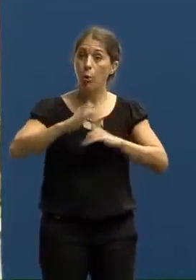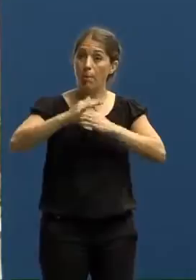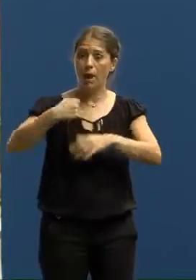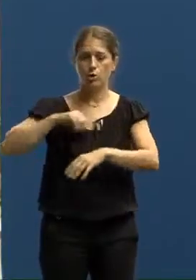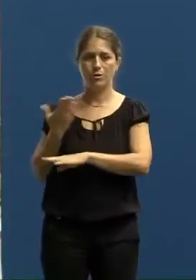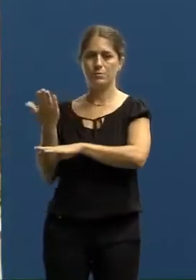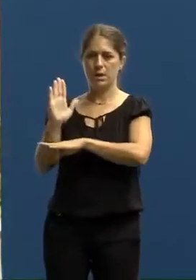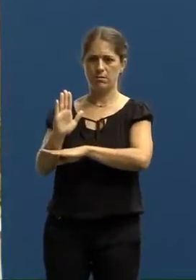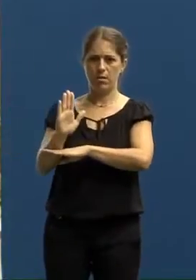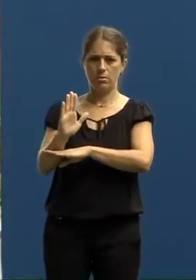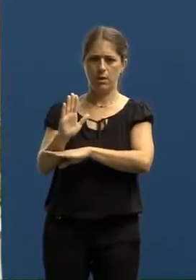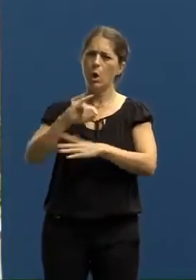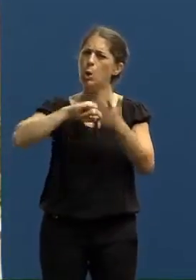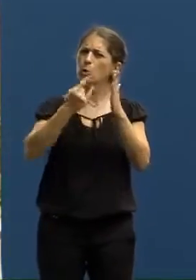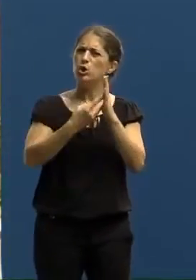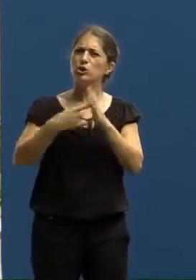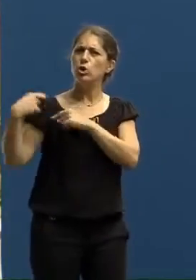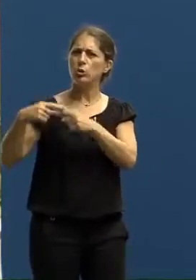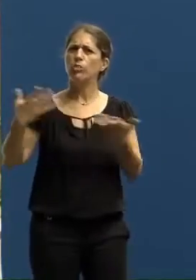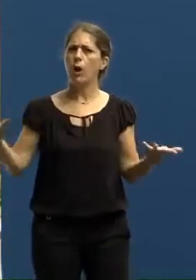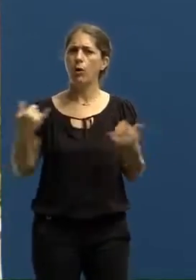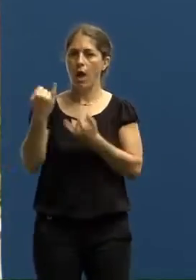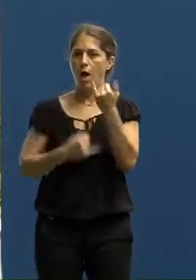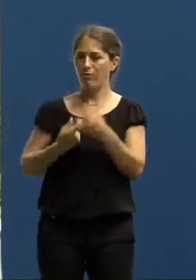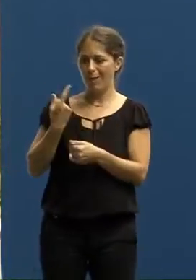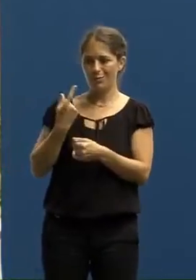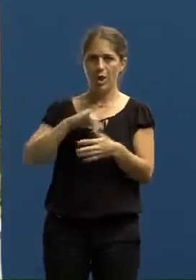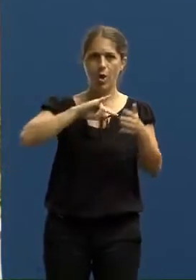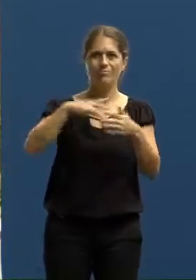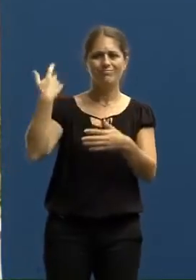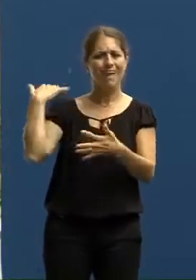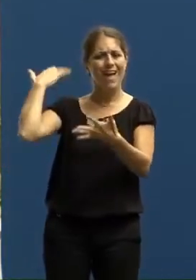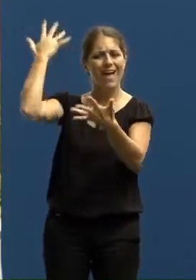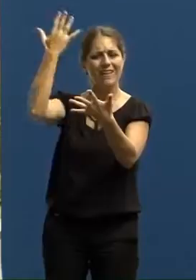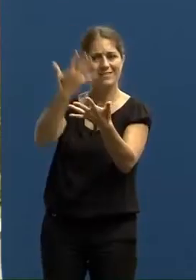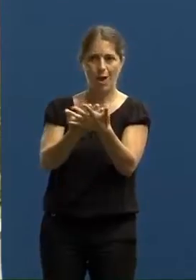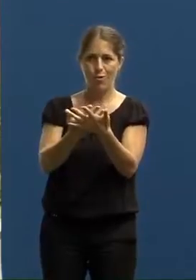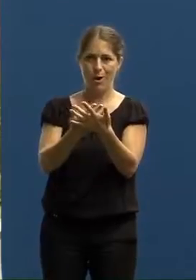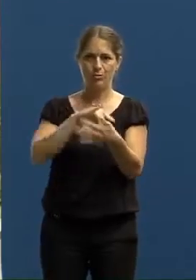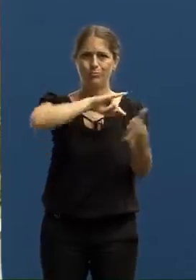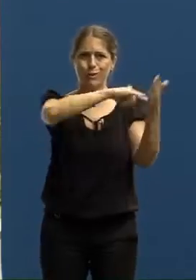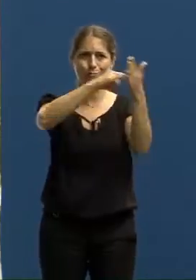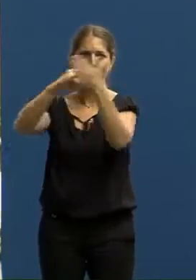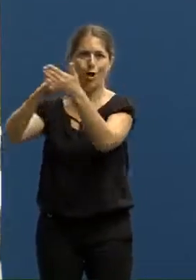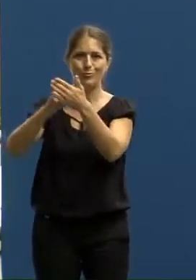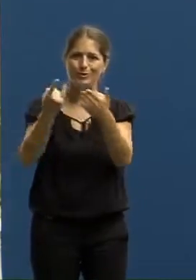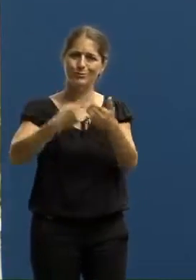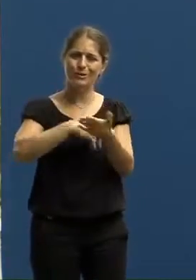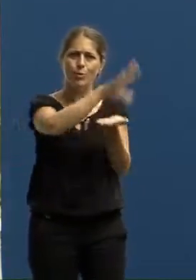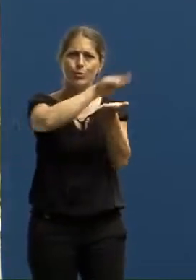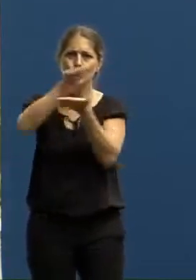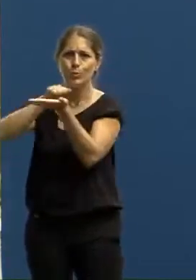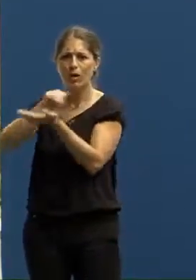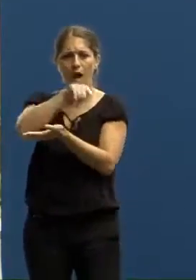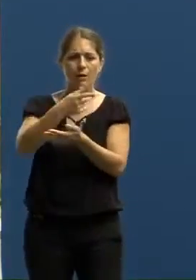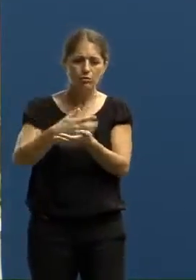a resultante dunha confluencia de proxectos que foron cristalizando en Galicia un espacio de encontro. Un espacio de encontro